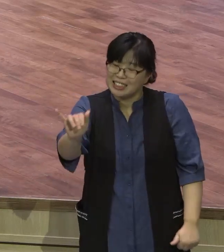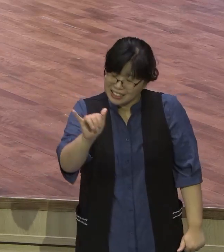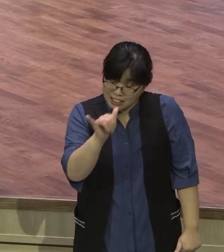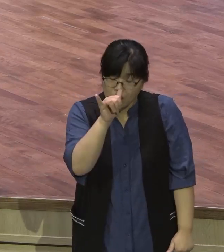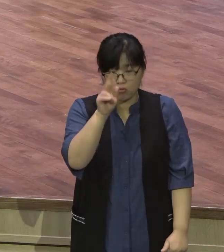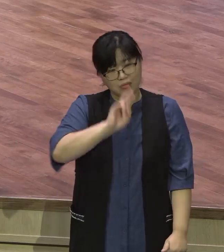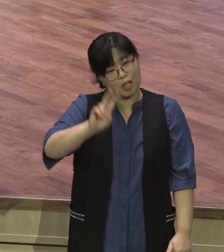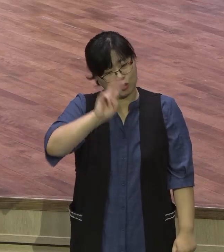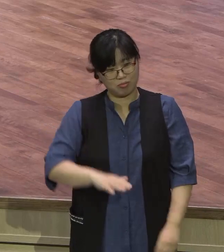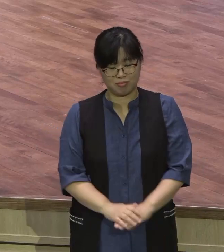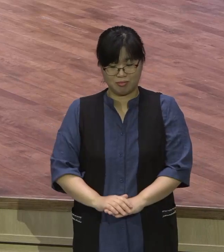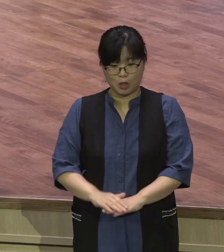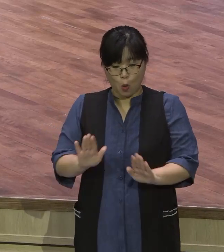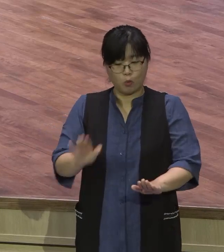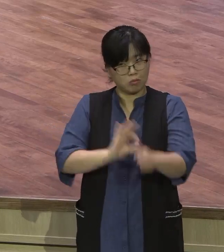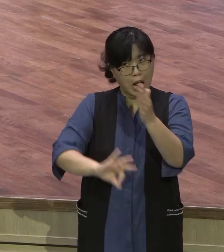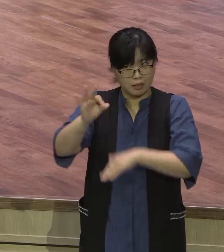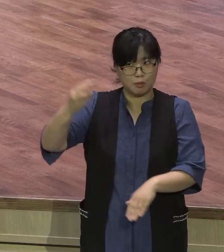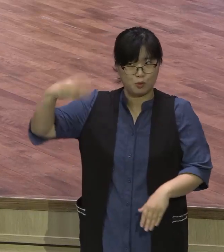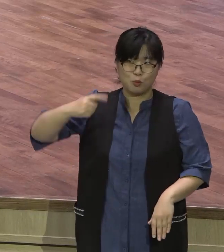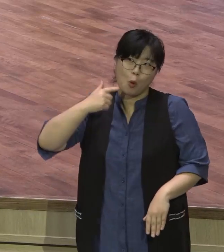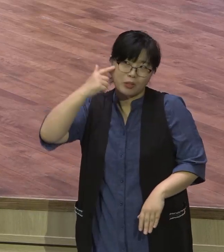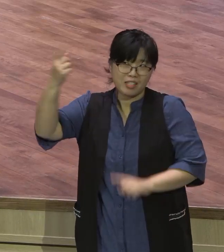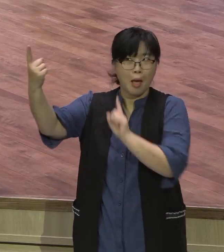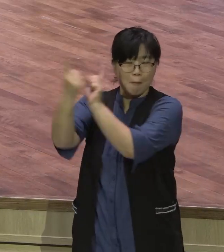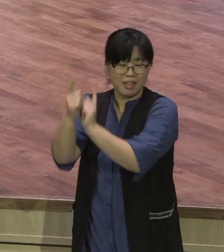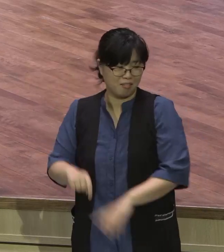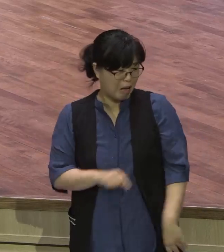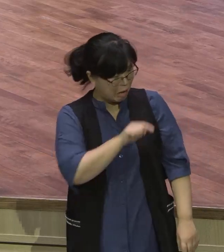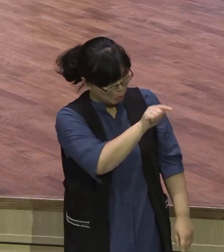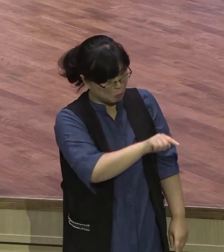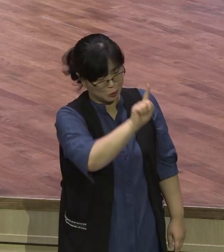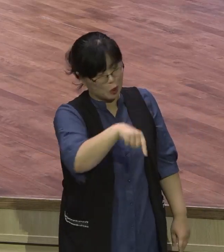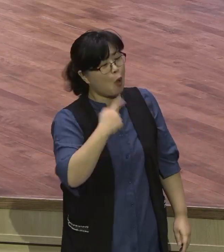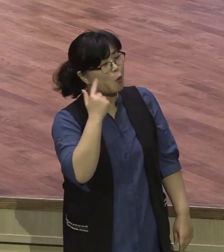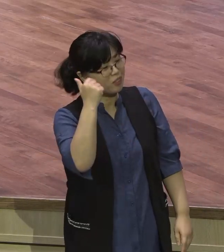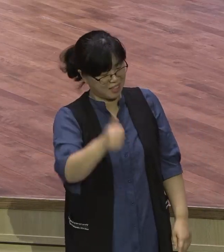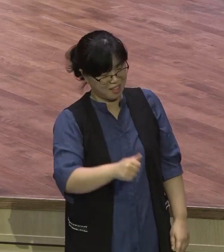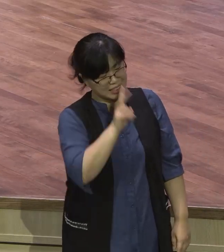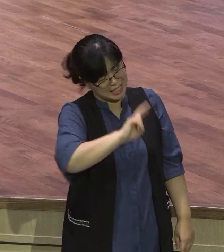부른다 자기야 엄찌 엄찌 내가 더 잘 부른다고